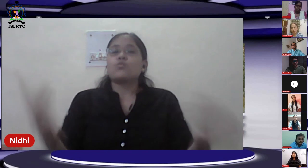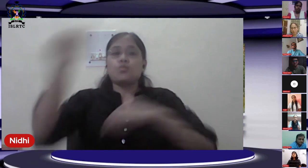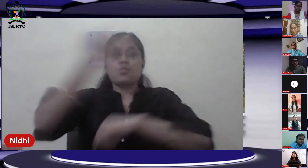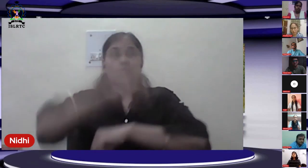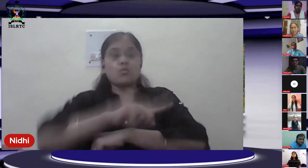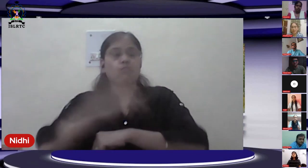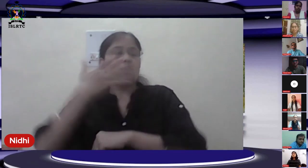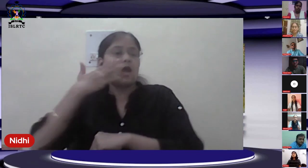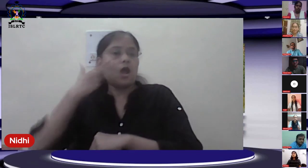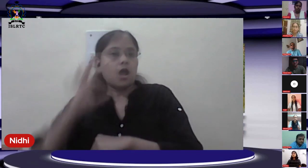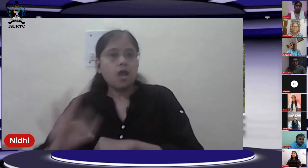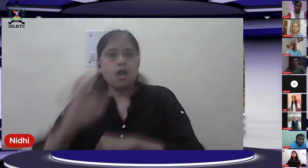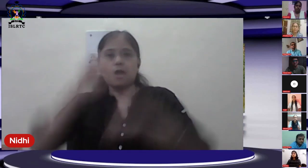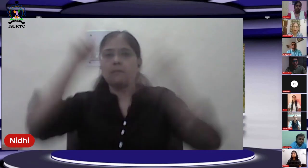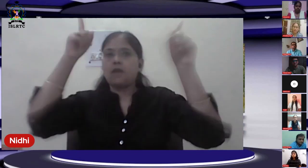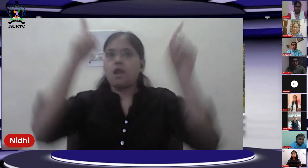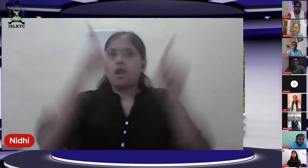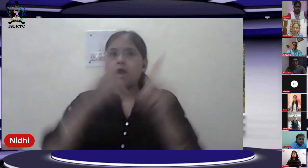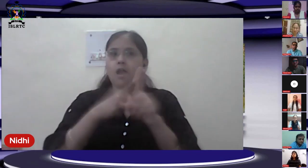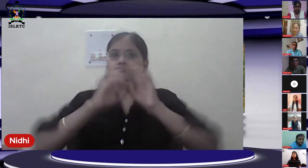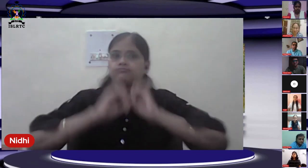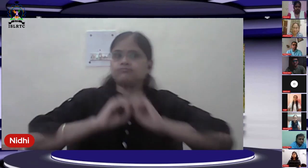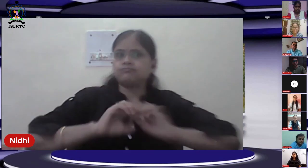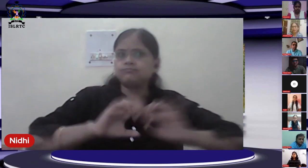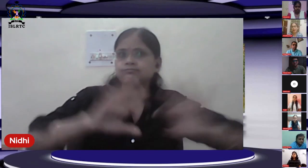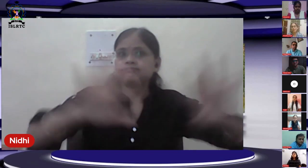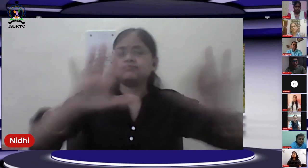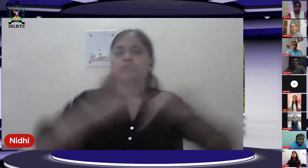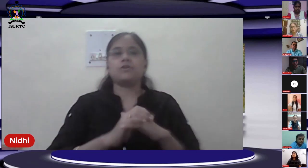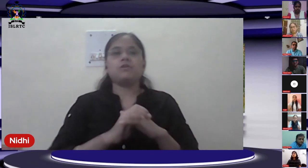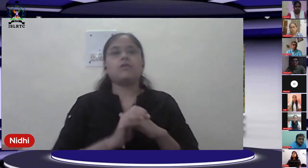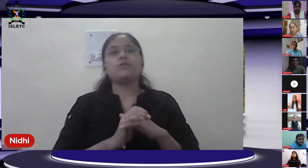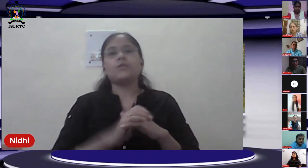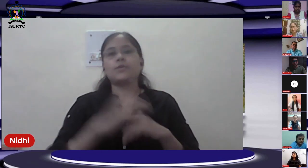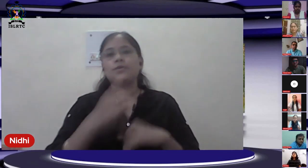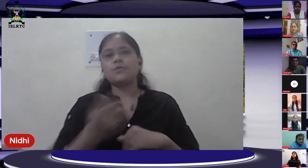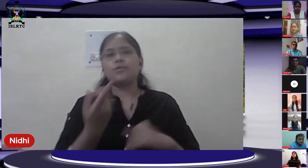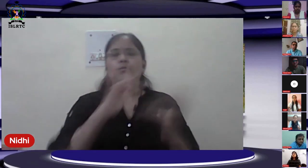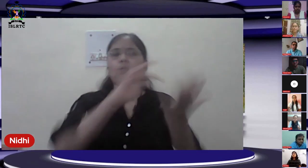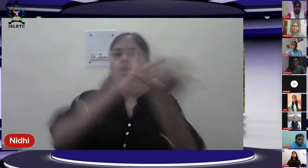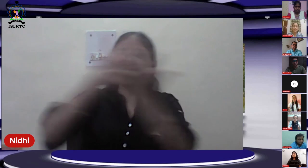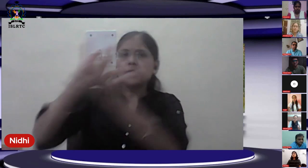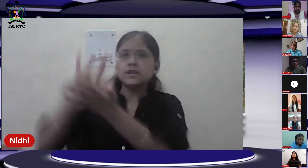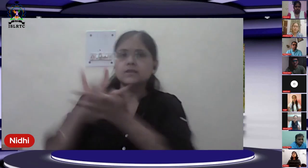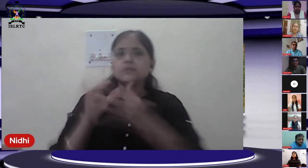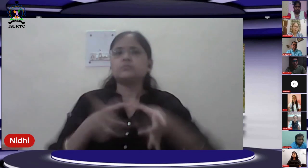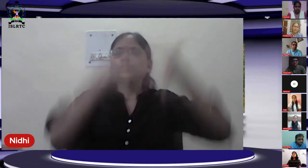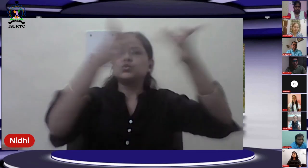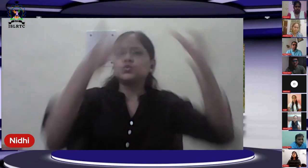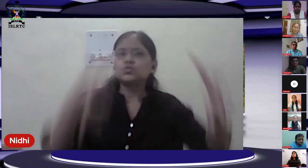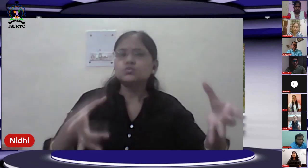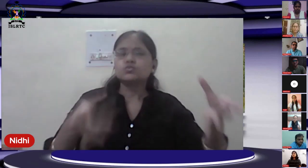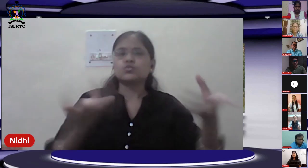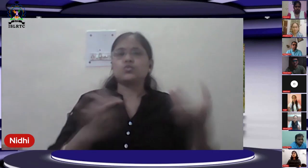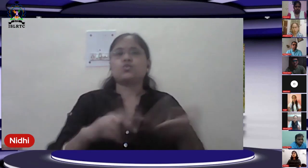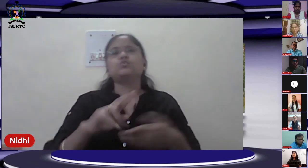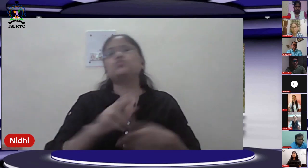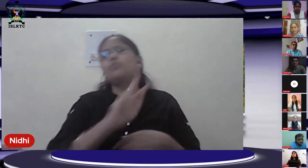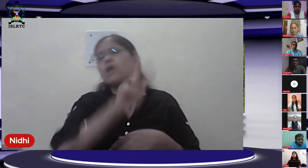इसको लागू किया कि हम देश भर में हर एक संकाय में, हर एक इंस्टीट्यूट में, घर पे, हर कम्युनिटी में योगा दिवस